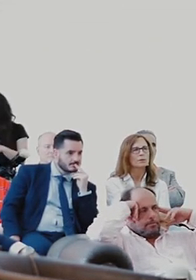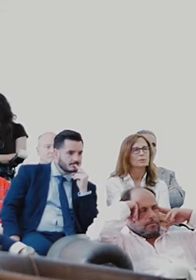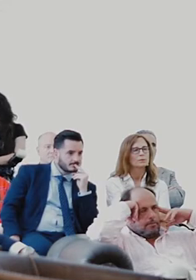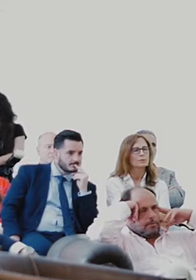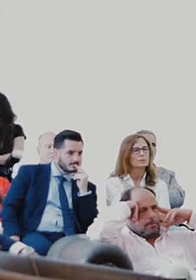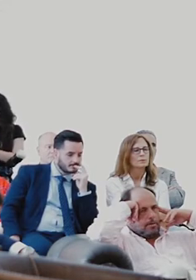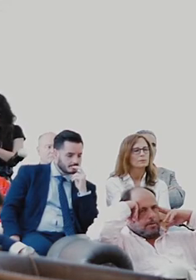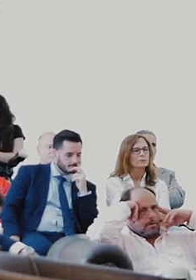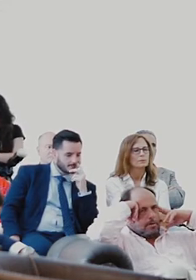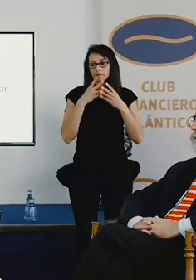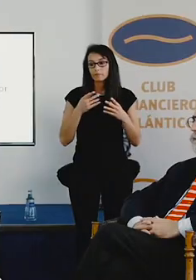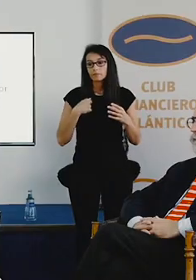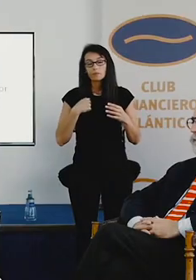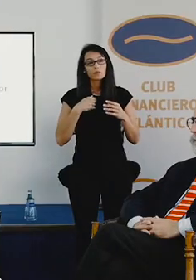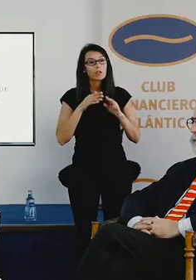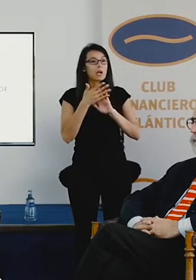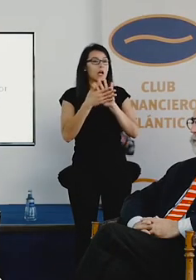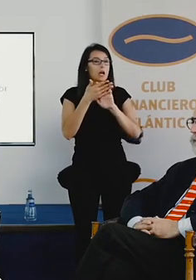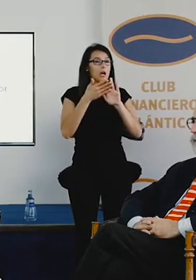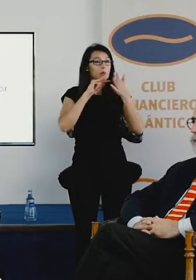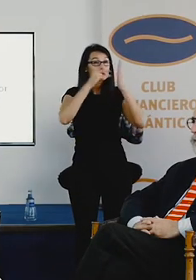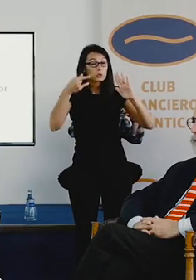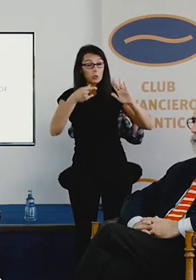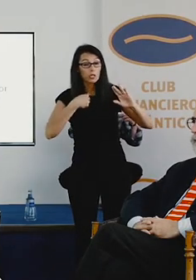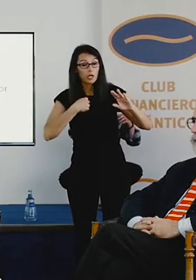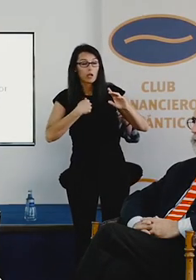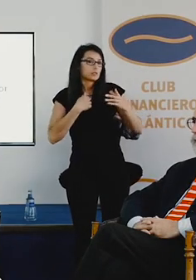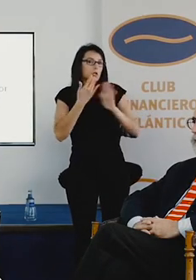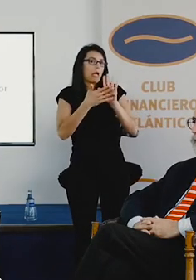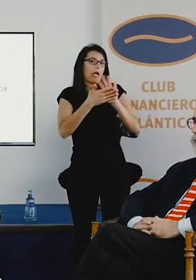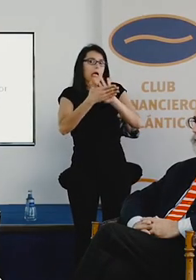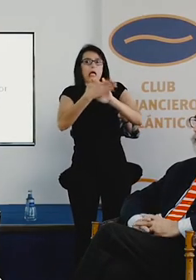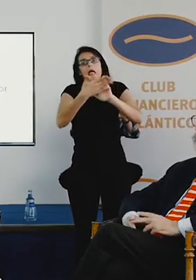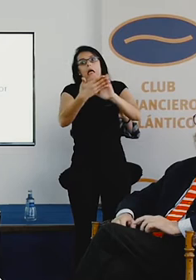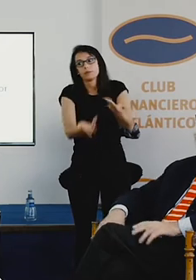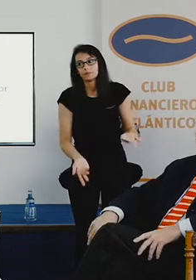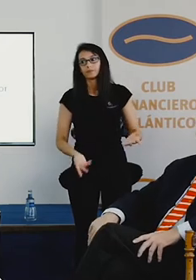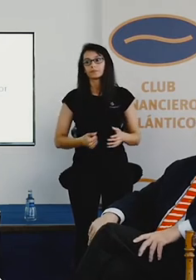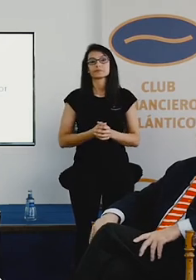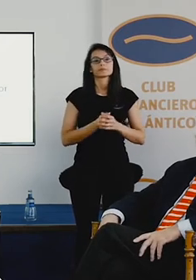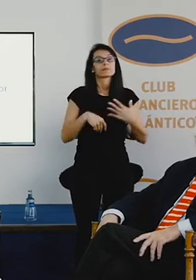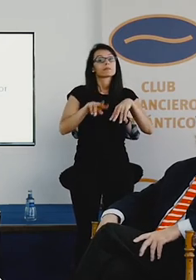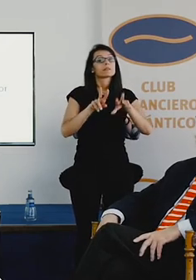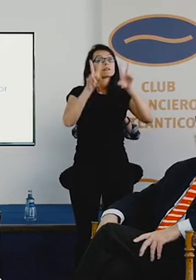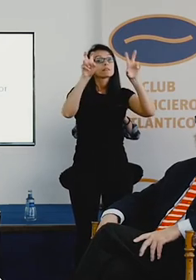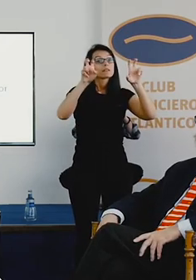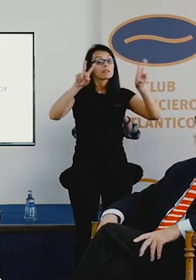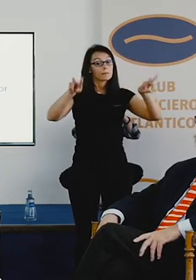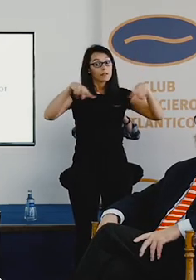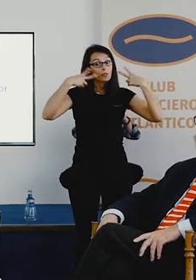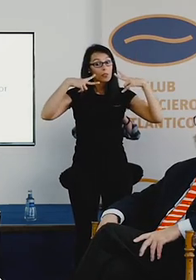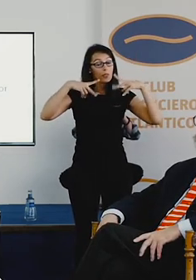Bueno, es que yo hablo de tecnologías y me quedo solo. En la comida, en la cena, vamos a